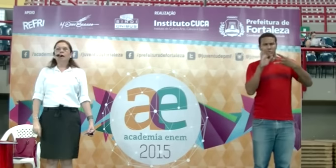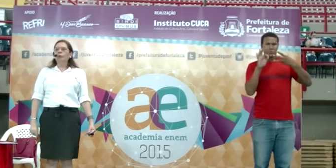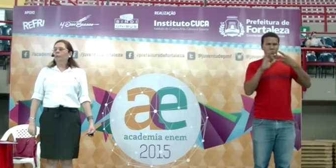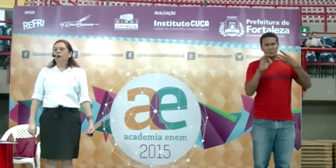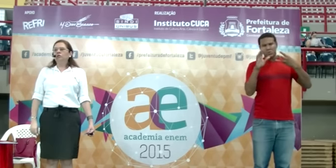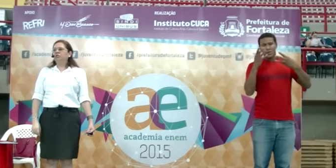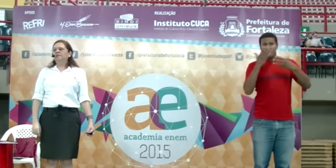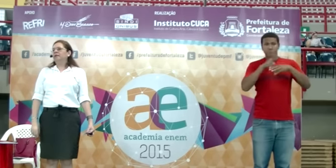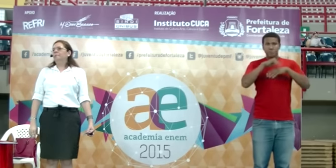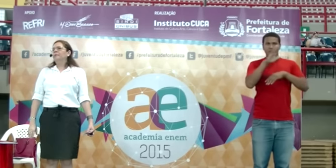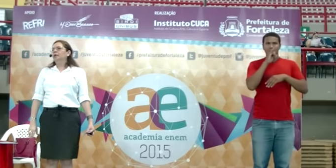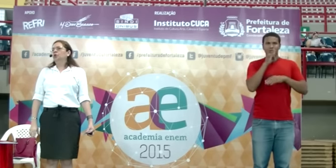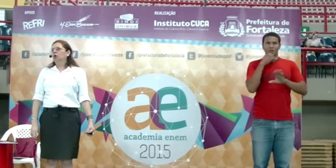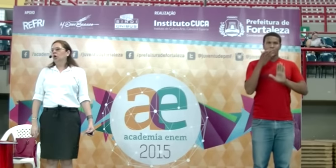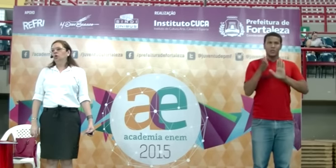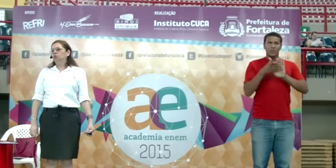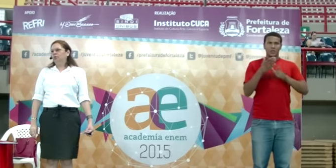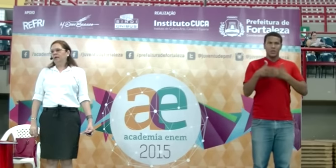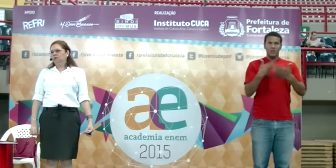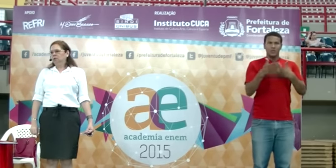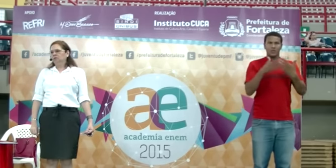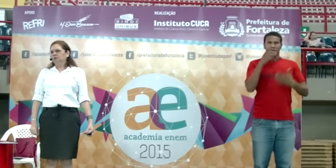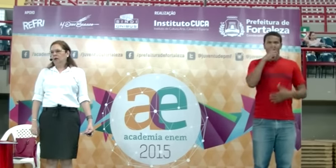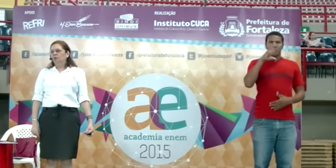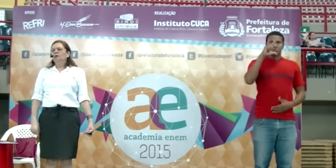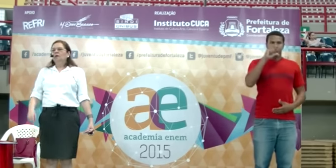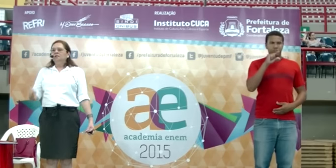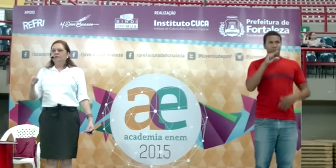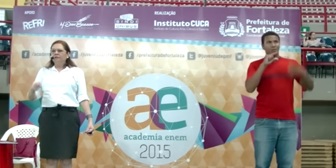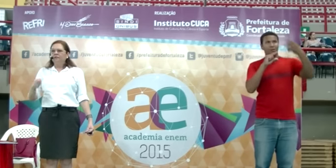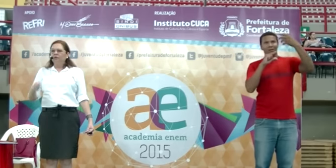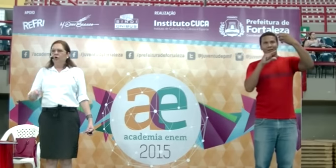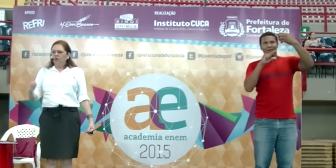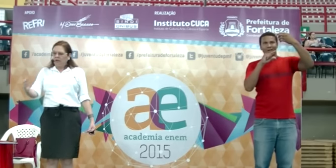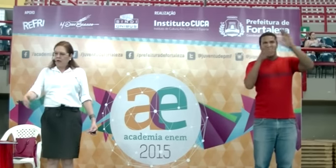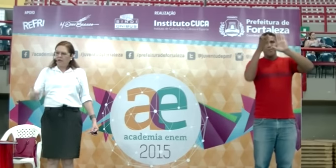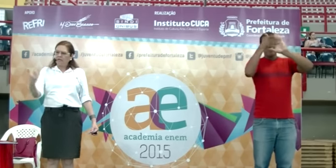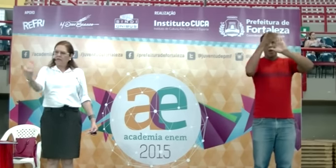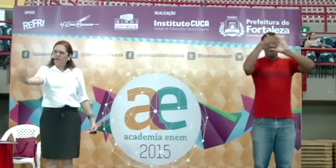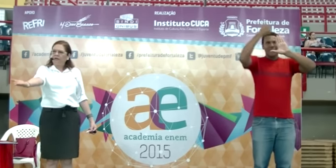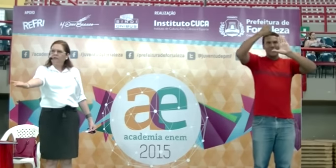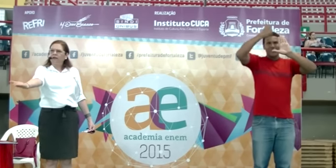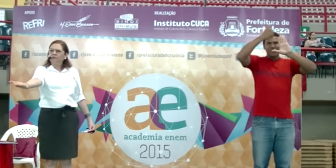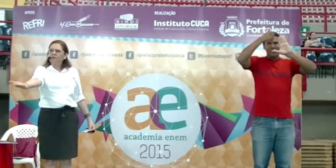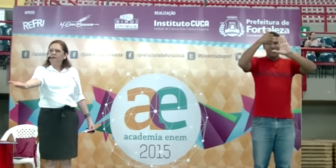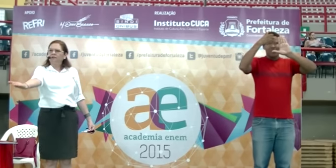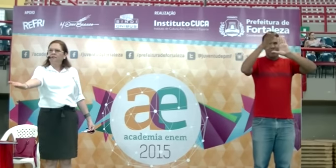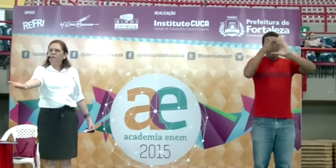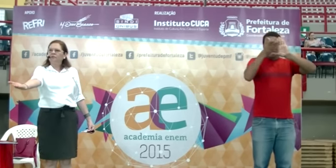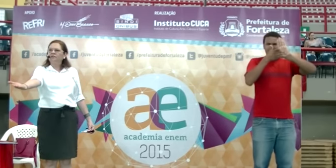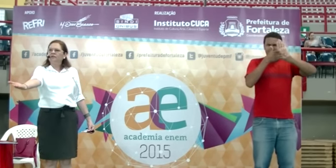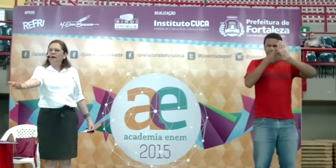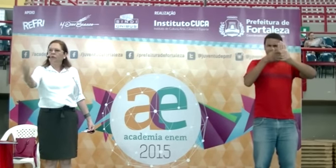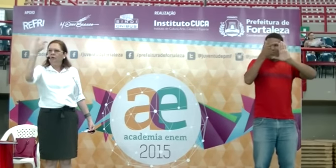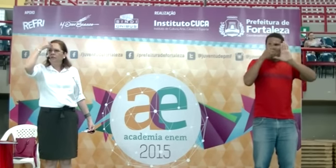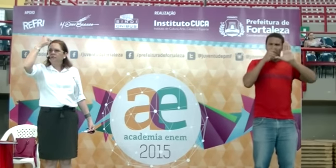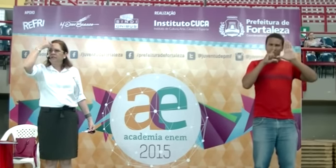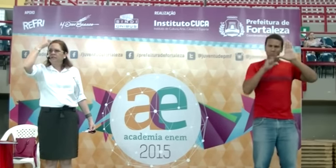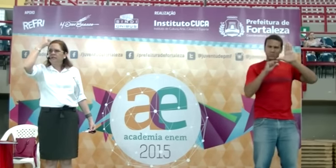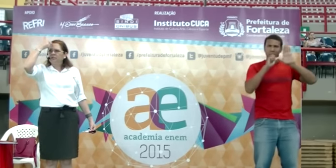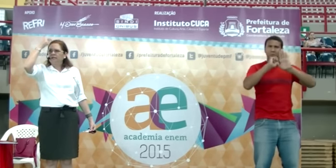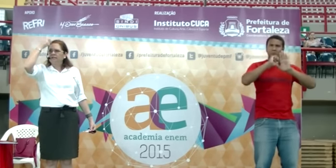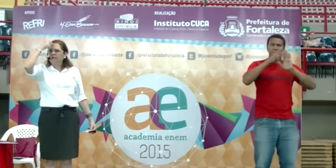Desenvolvimento não pode ser menor do que a introdução. Se for, na hora que você estiver entregando sua redação para o